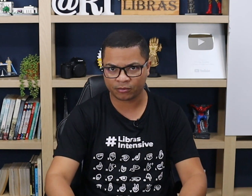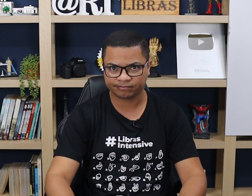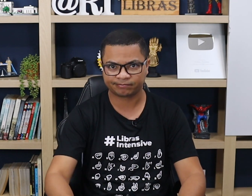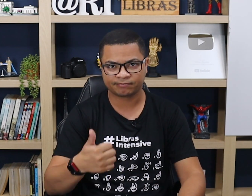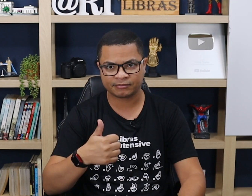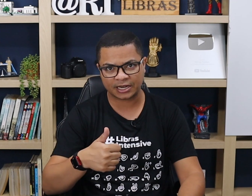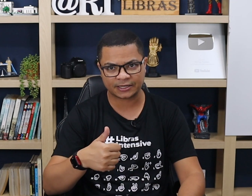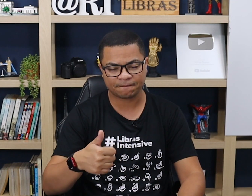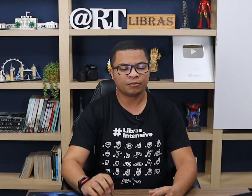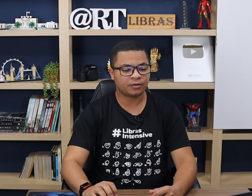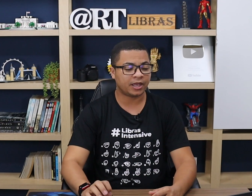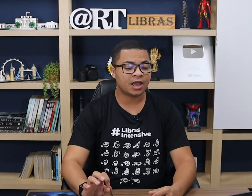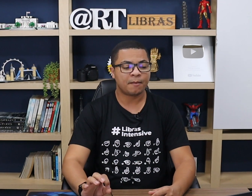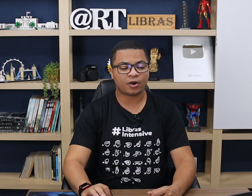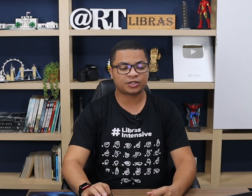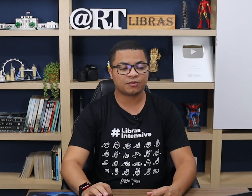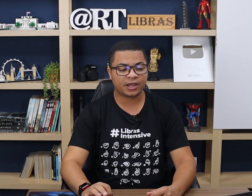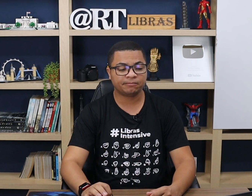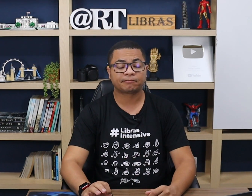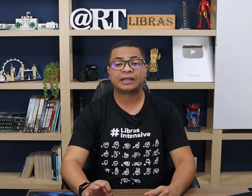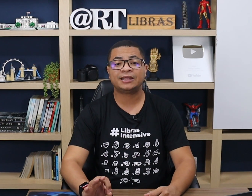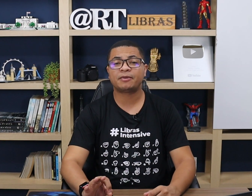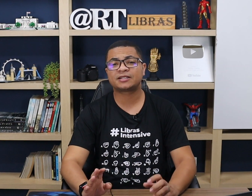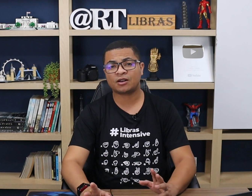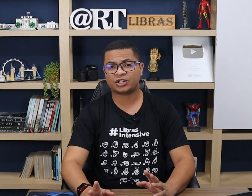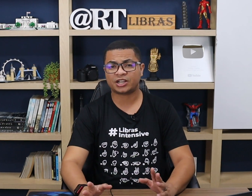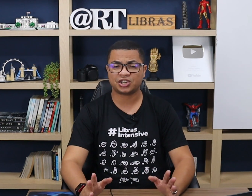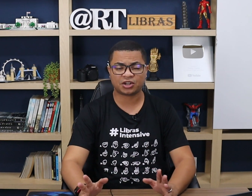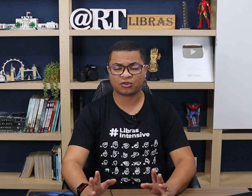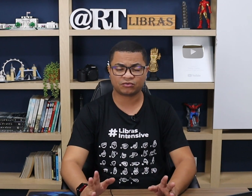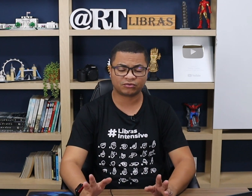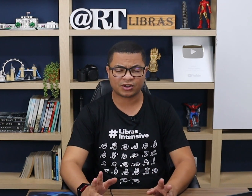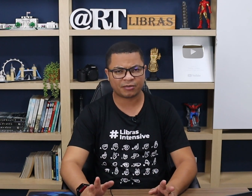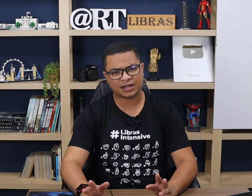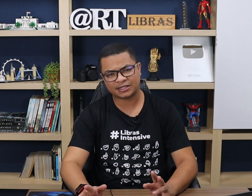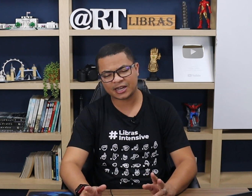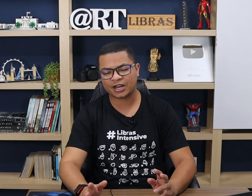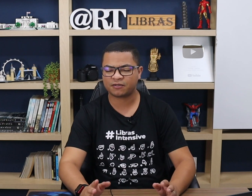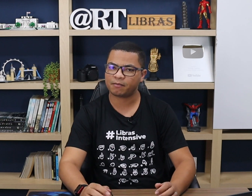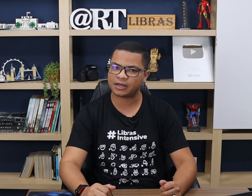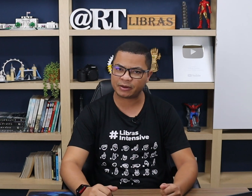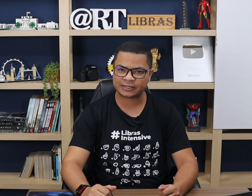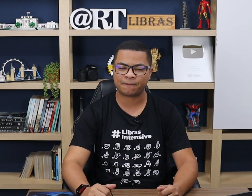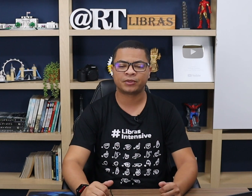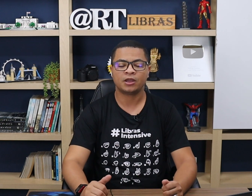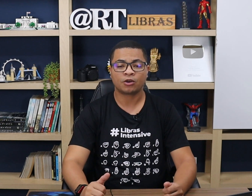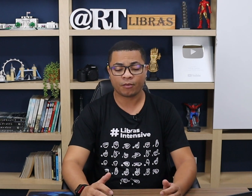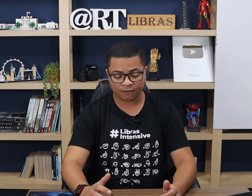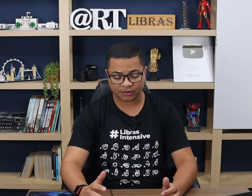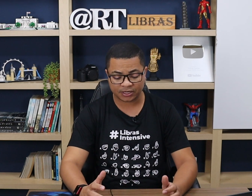beleza muito bem próximo aí depressão já que a gente entrou no ramo e da ansiedade vamos para depressão Como que eu faço